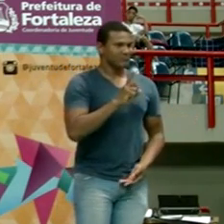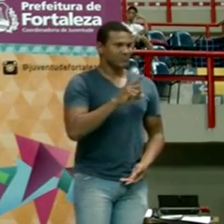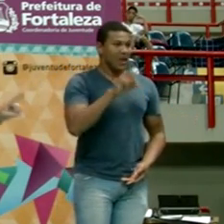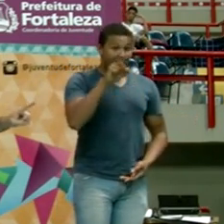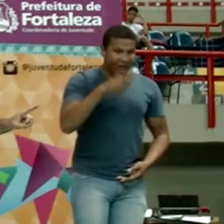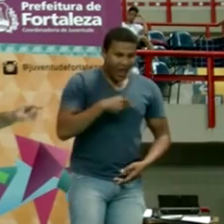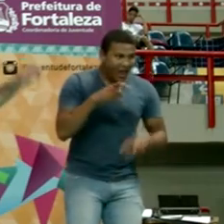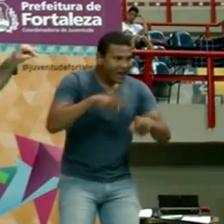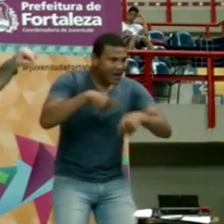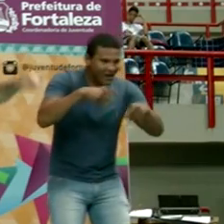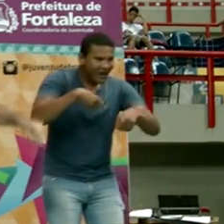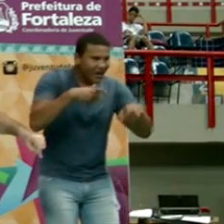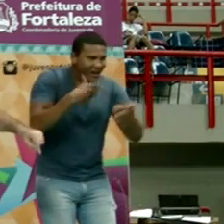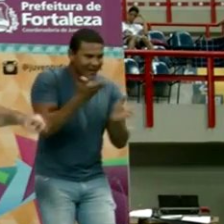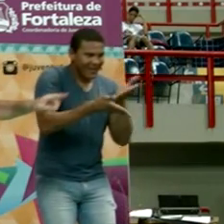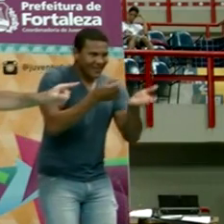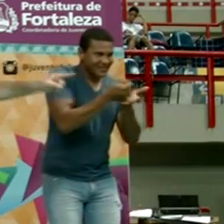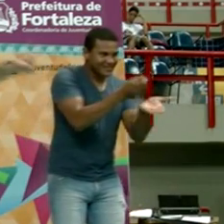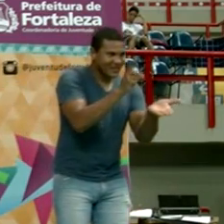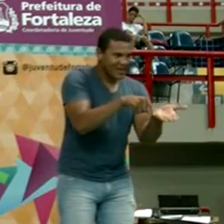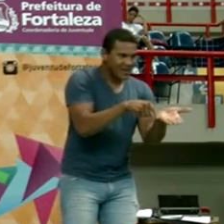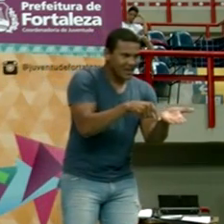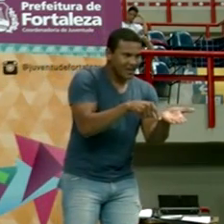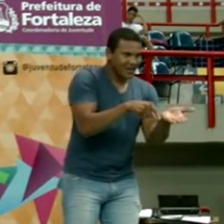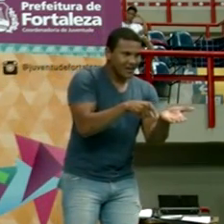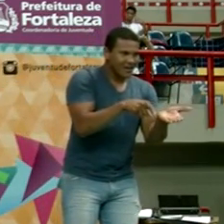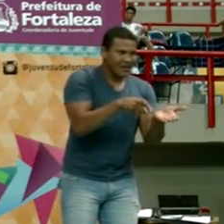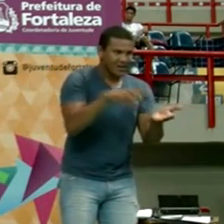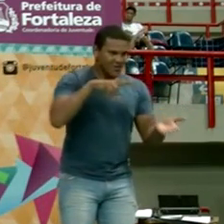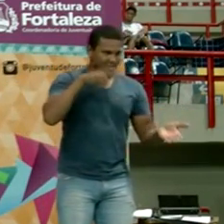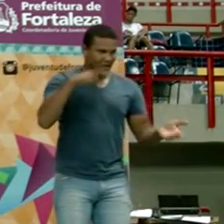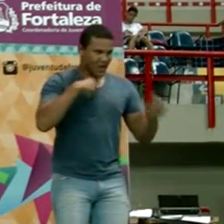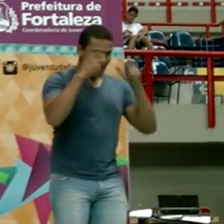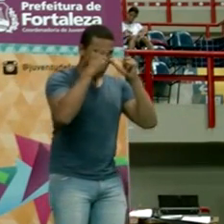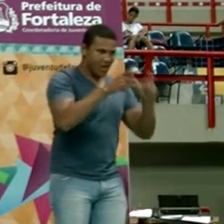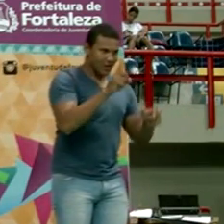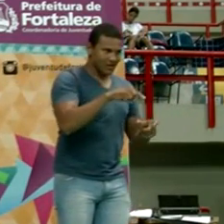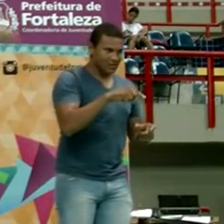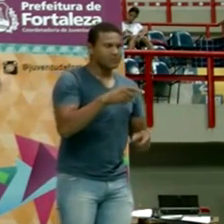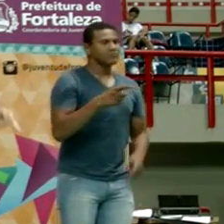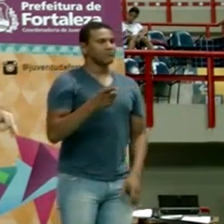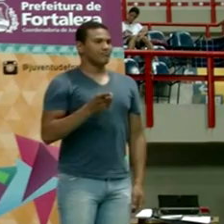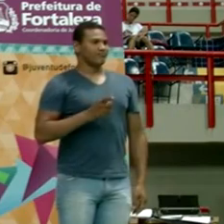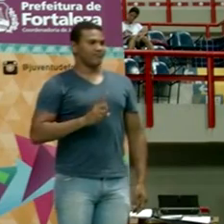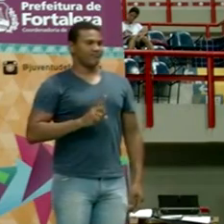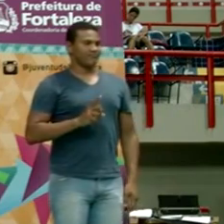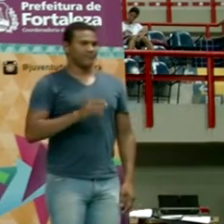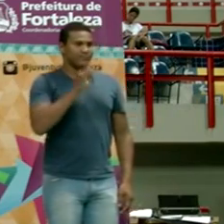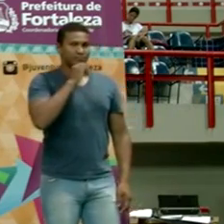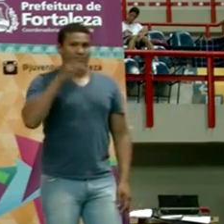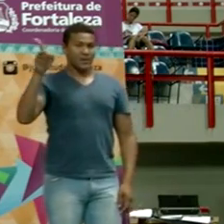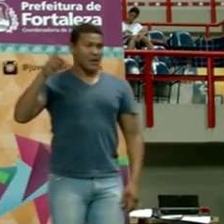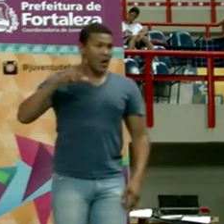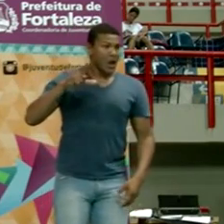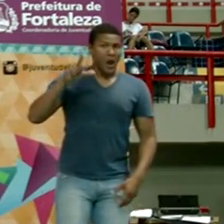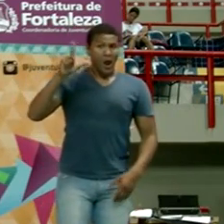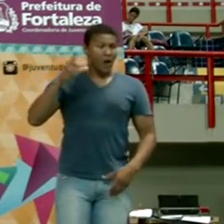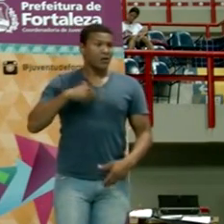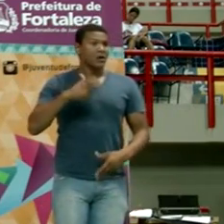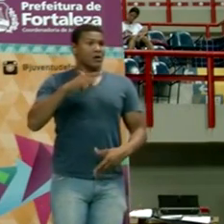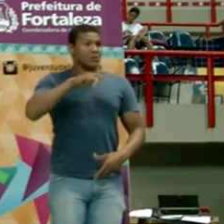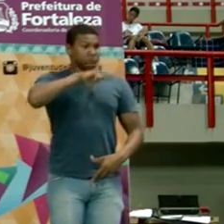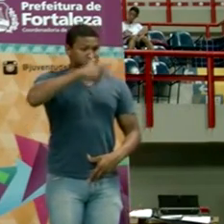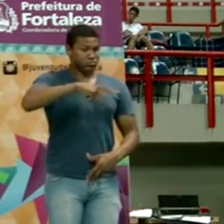os pequenos agricultores? Não. O governo da colônia de Portugal era para